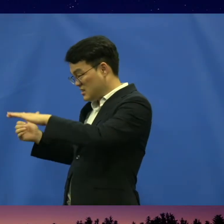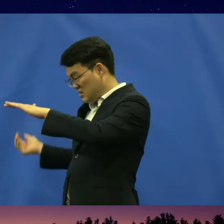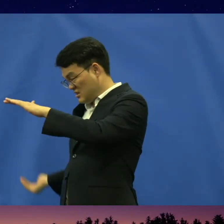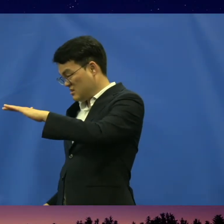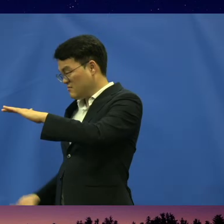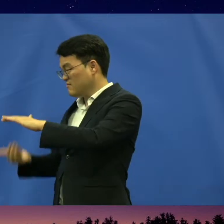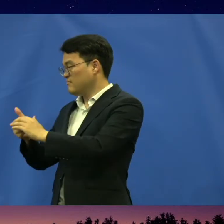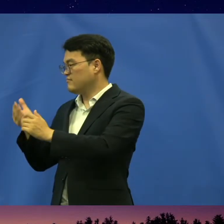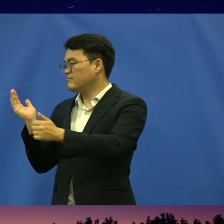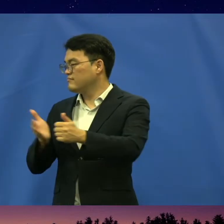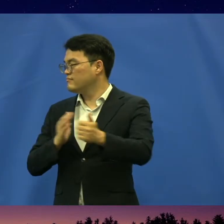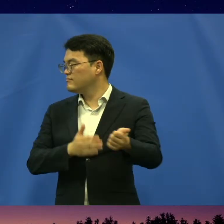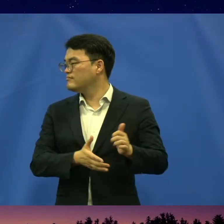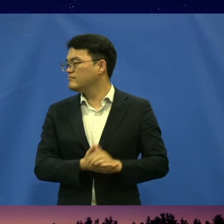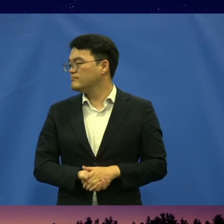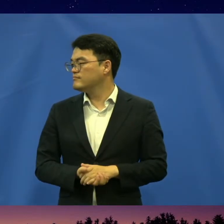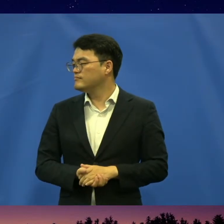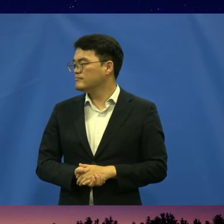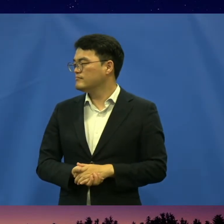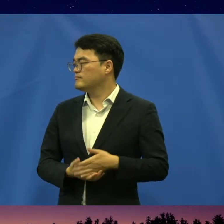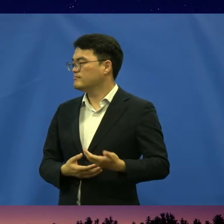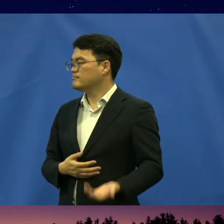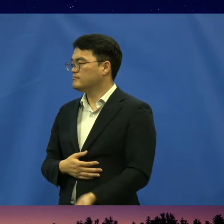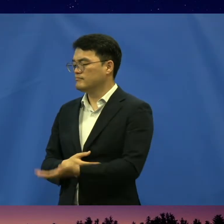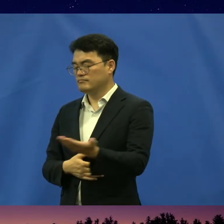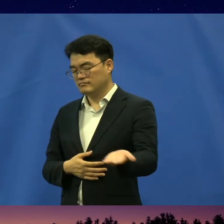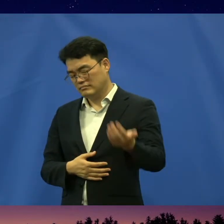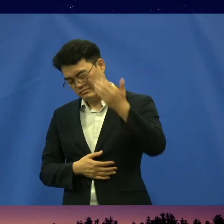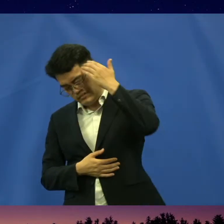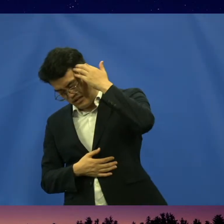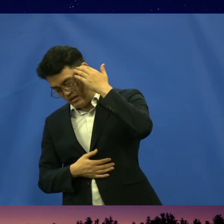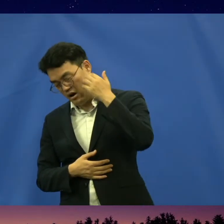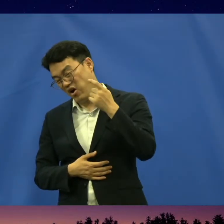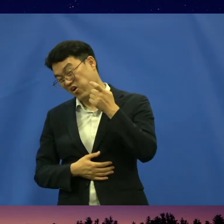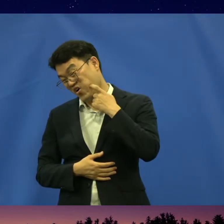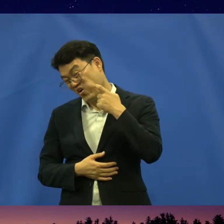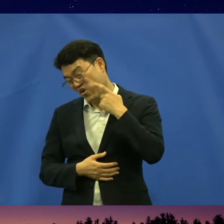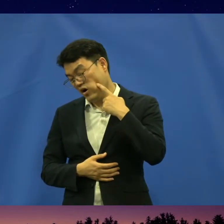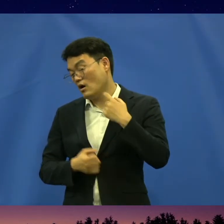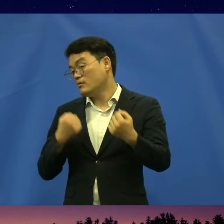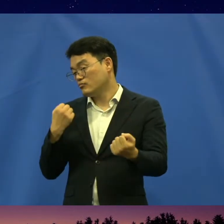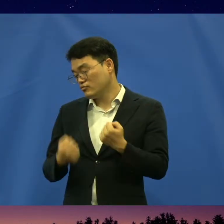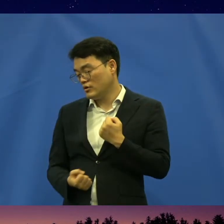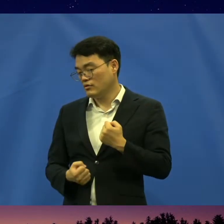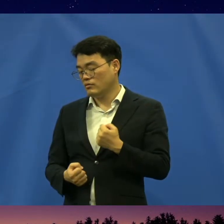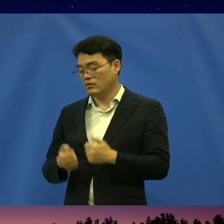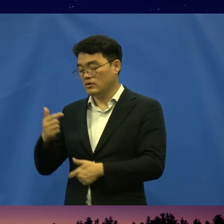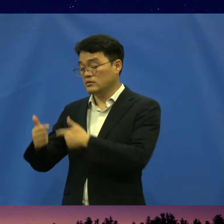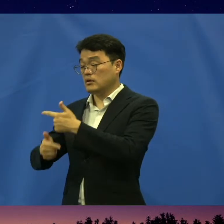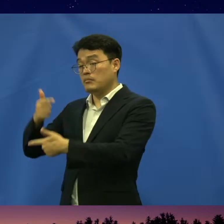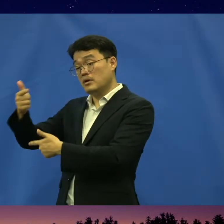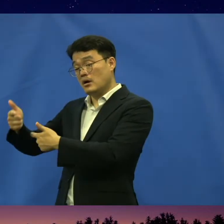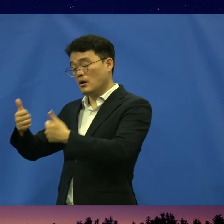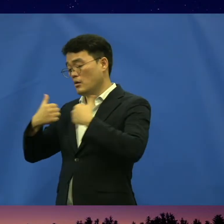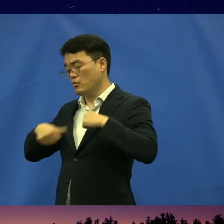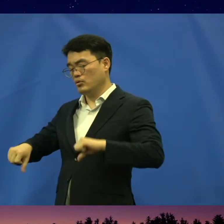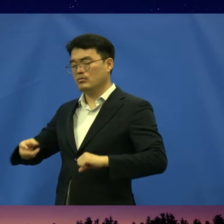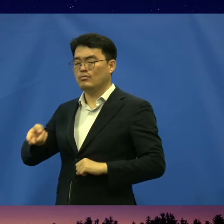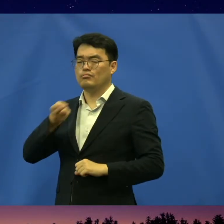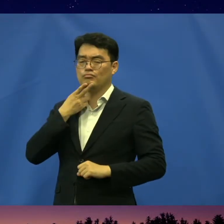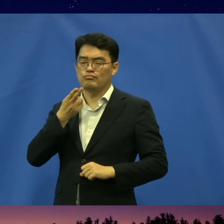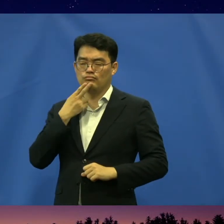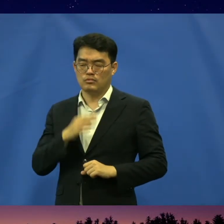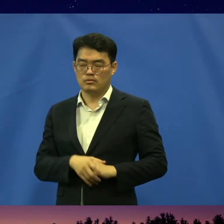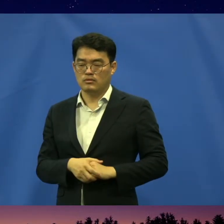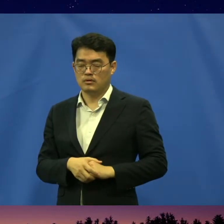여러분, 느헤미야 계속 배우는 게 그거예요. 방해, 중상모략, 거짓, 난관에도 불구하고 포기하지 않습니다. 한 가지